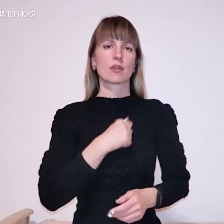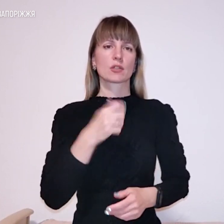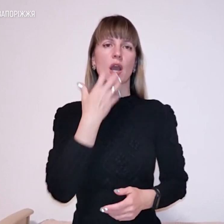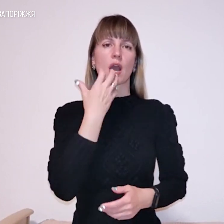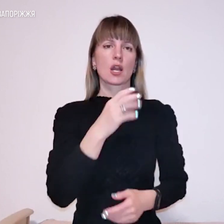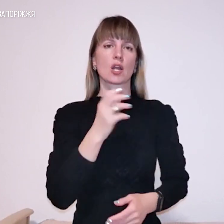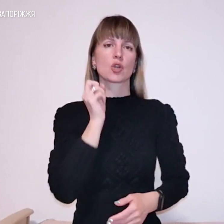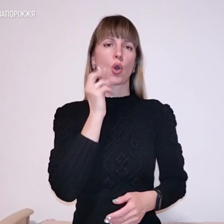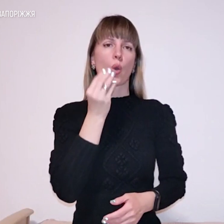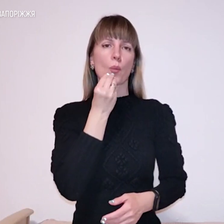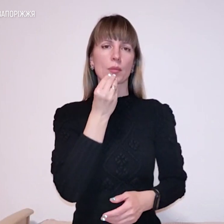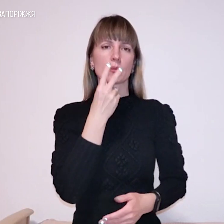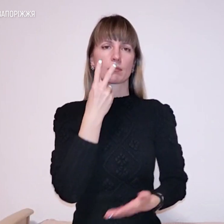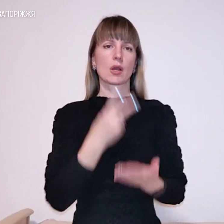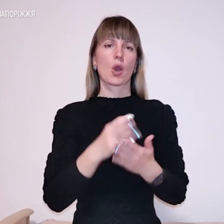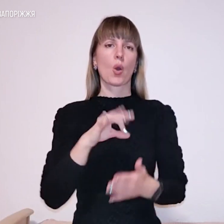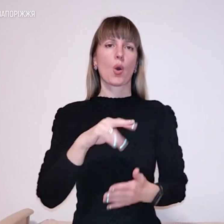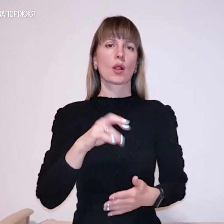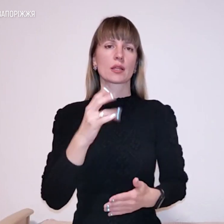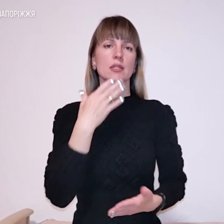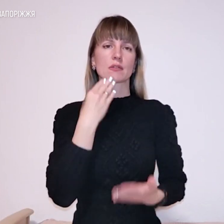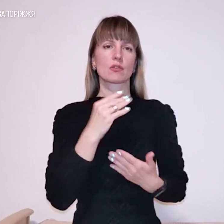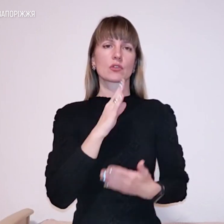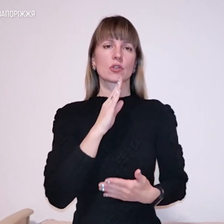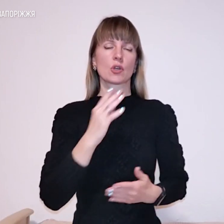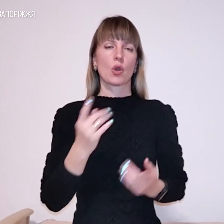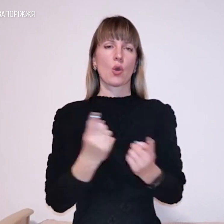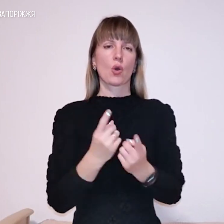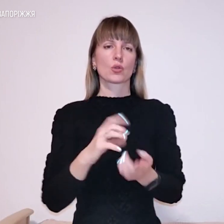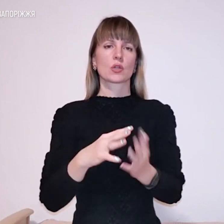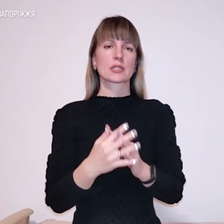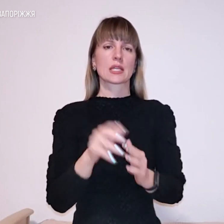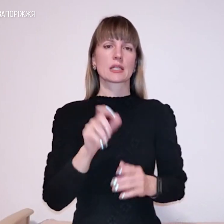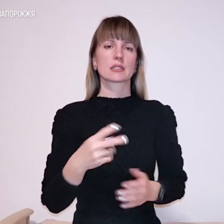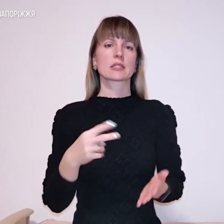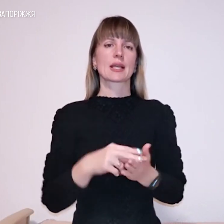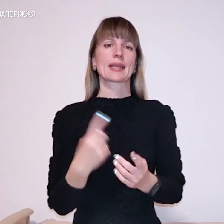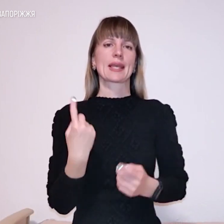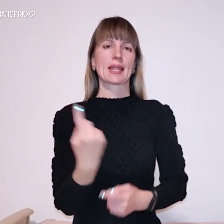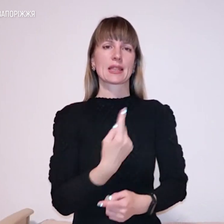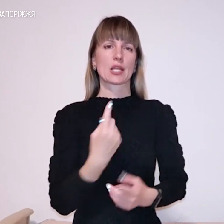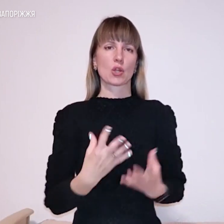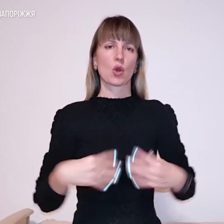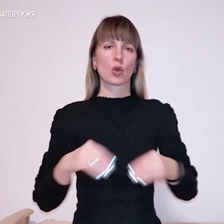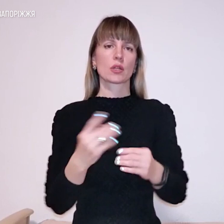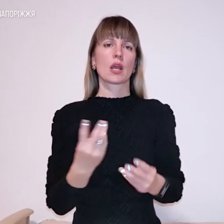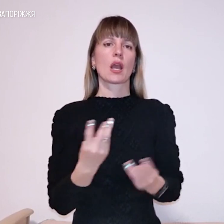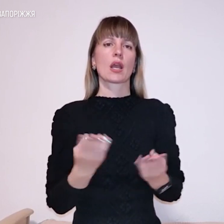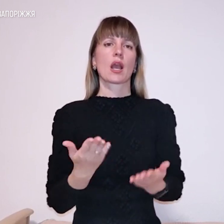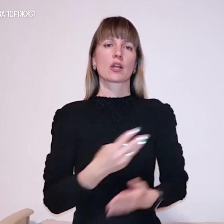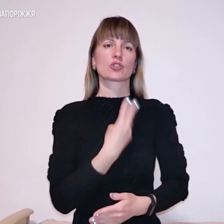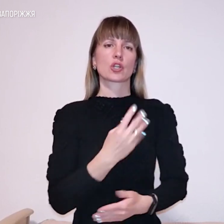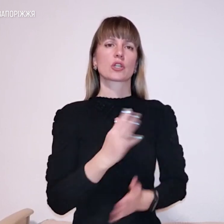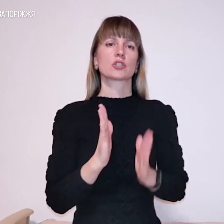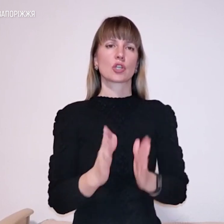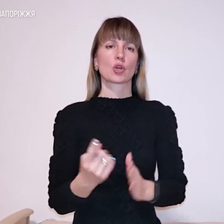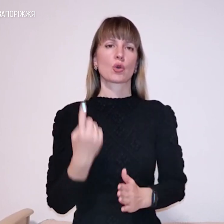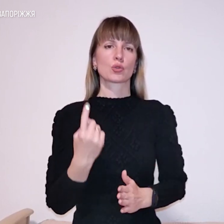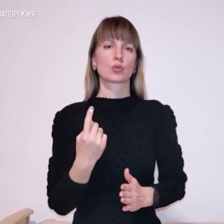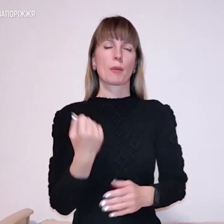обіди, показує Олена своїх землячок. Каже, сьогодні односельці стали єдиною родиною, яка прагне тільки одного – перемоги